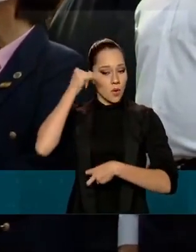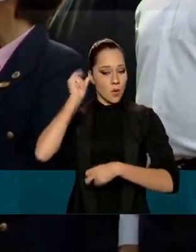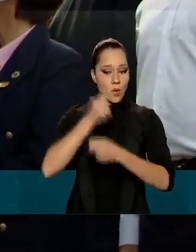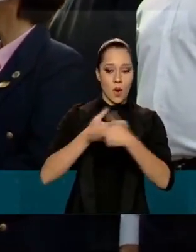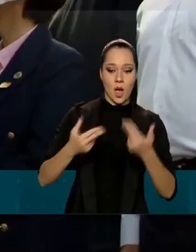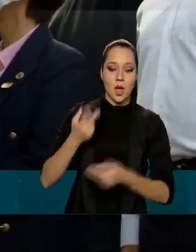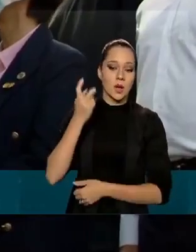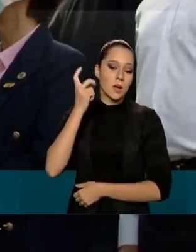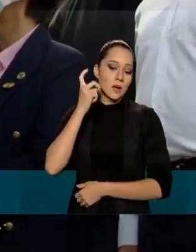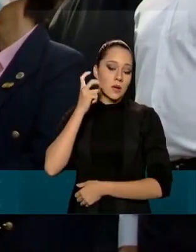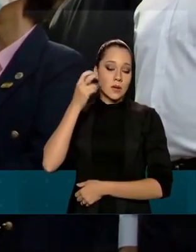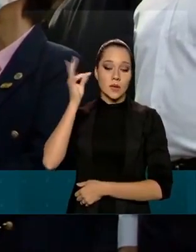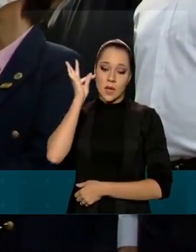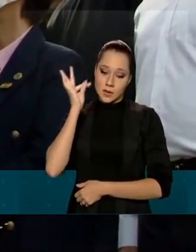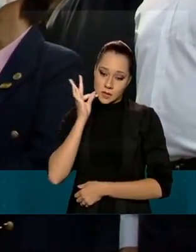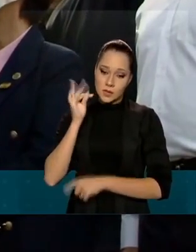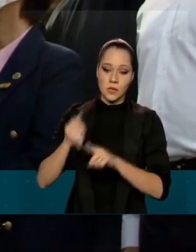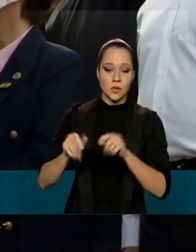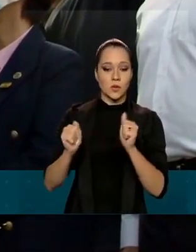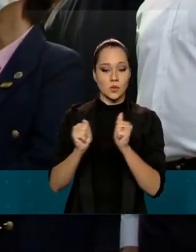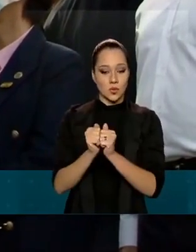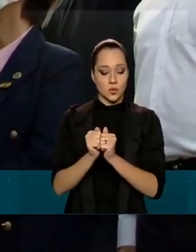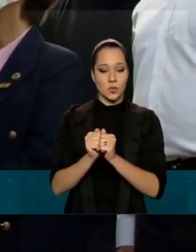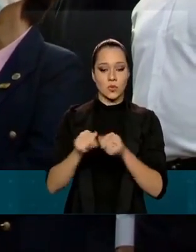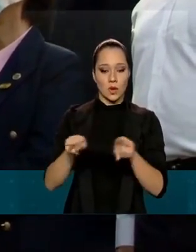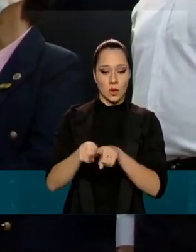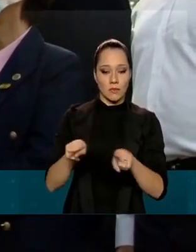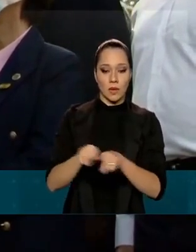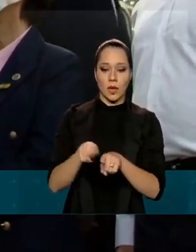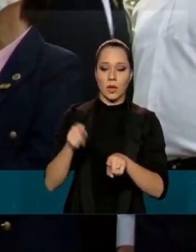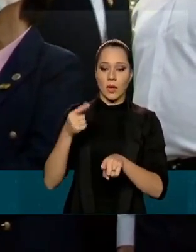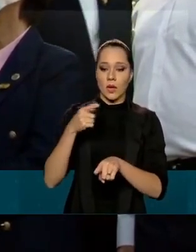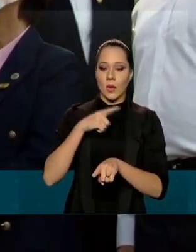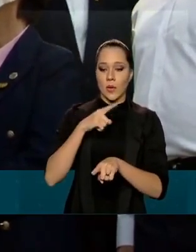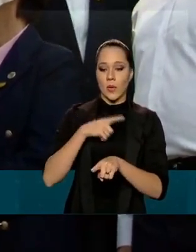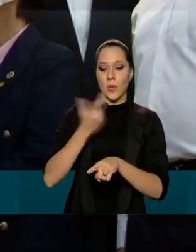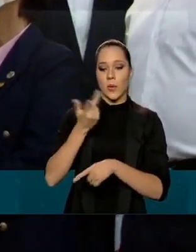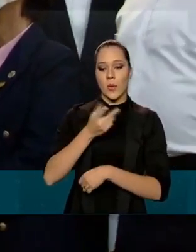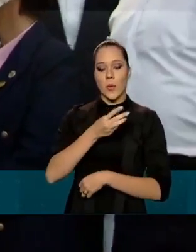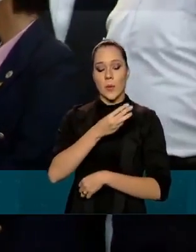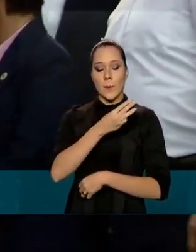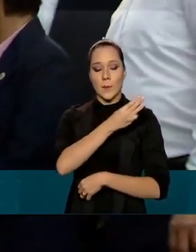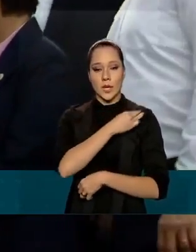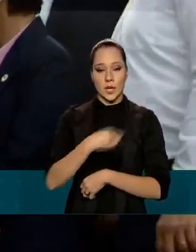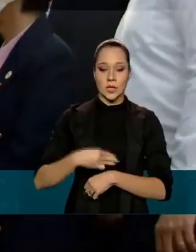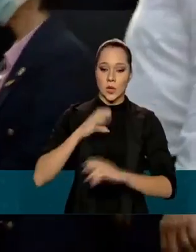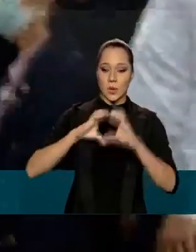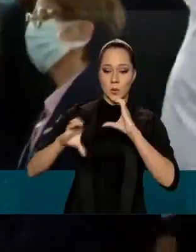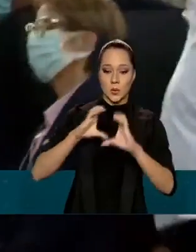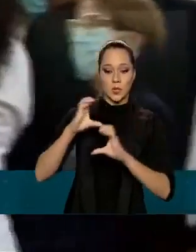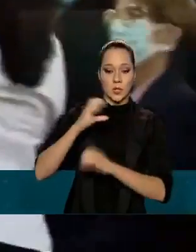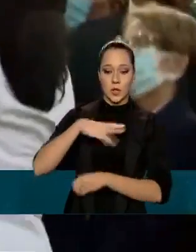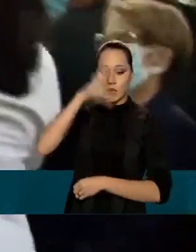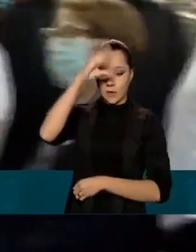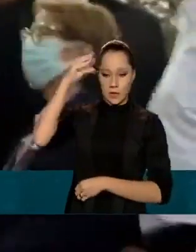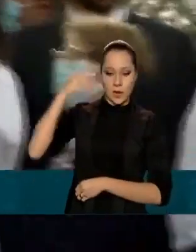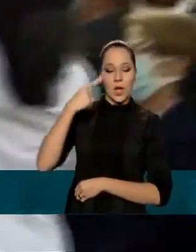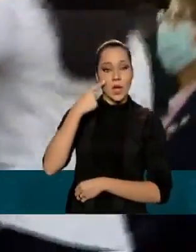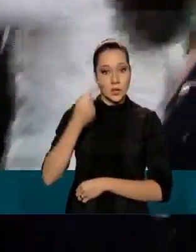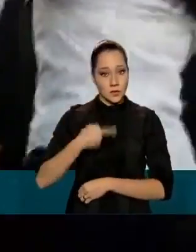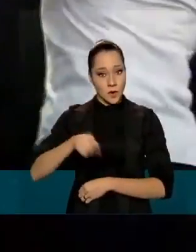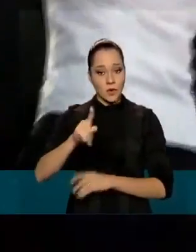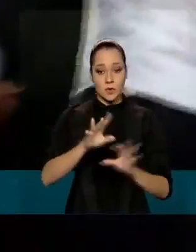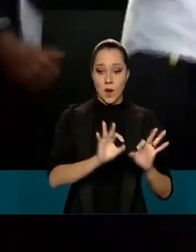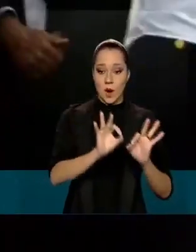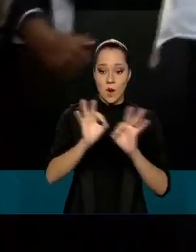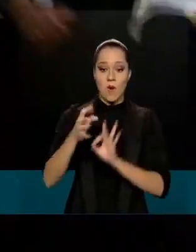Comunicações, Fábio Faria, que faz parte ali dessa viagem do presidente Jair Bolsonaro a Sorocaba, e eles foram conhecer, antes de